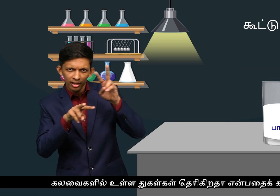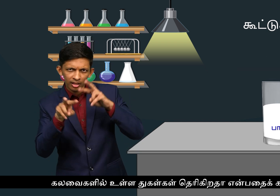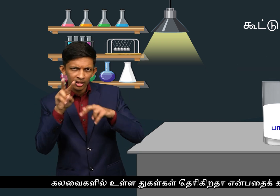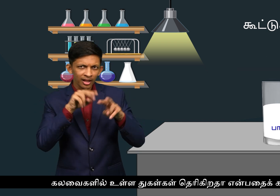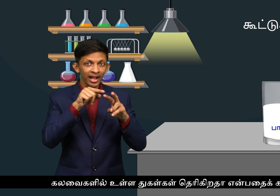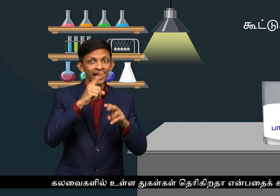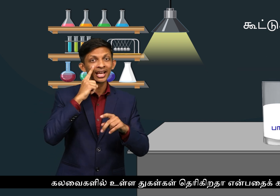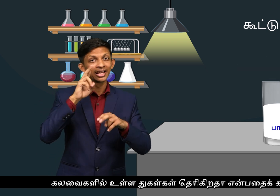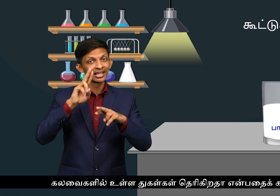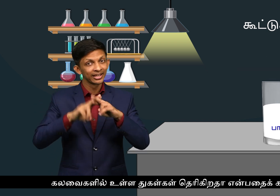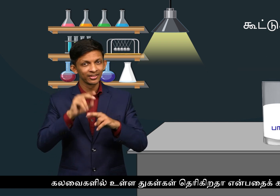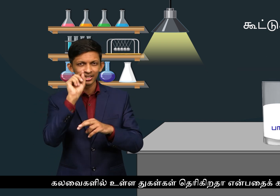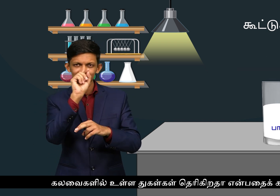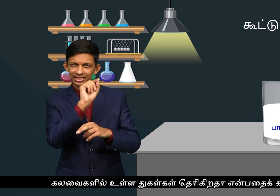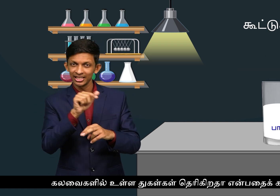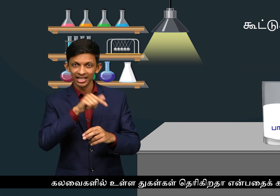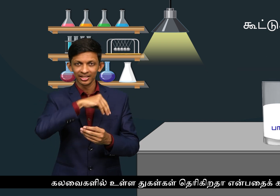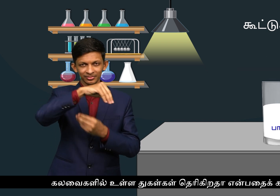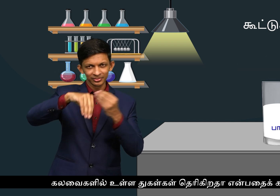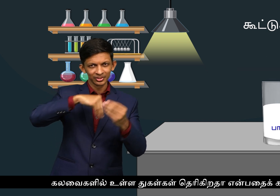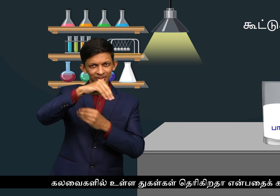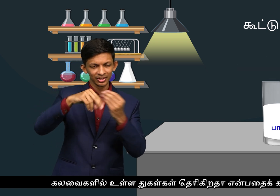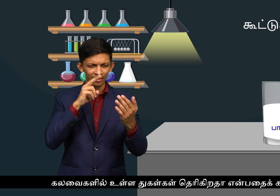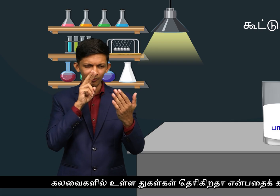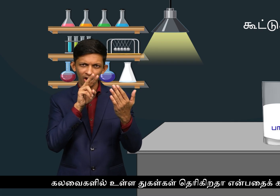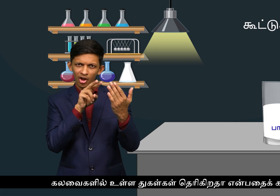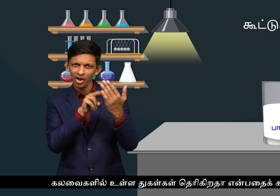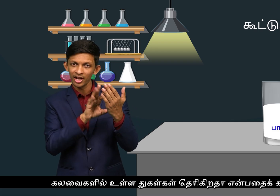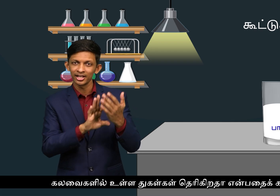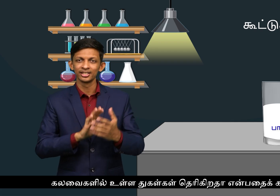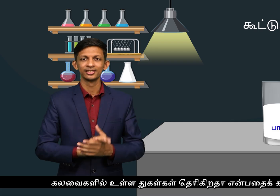கலவைகளில் உள்ள துகள்கள் தெரிகிறதா என்பதை கவனிக்கவும்.